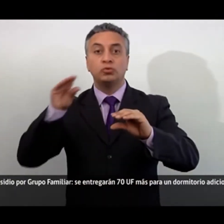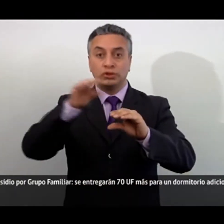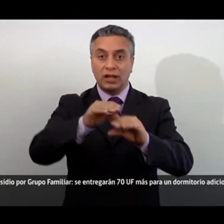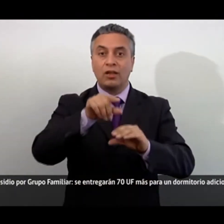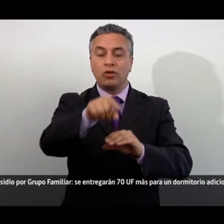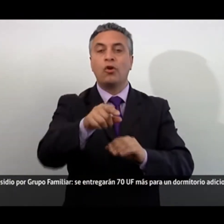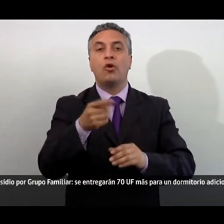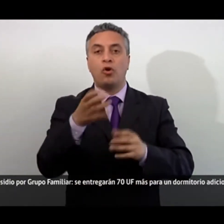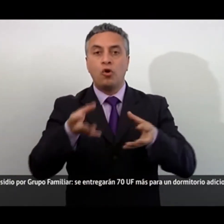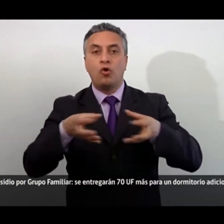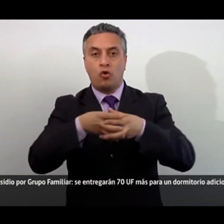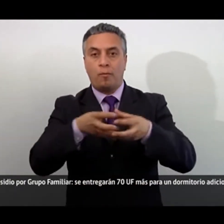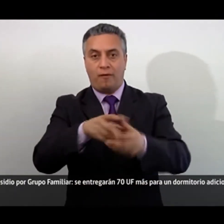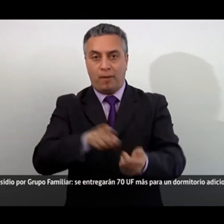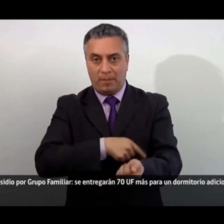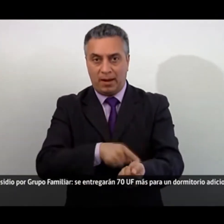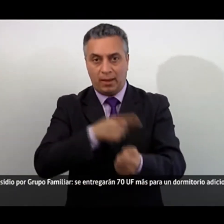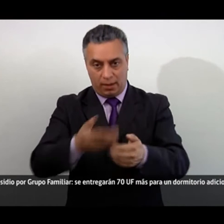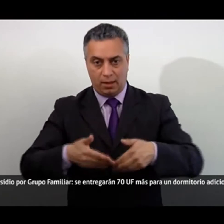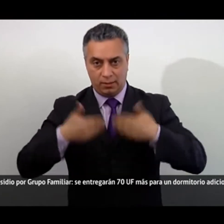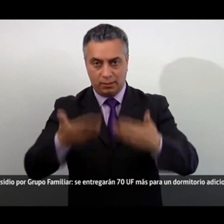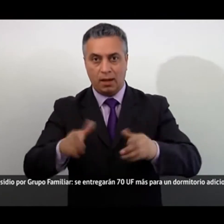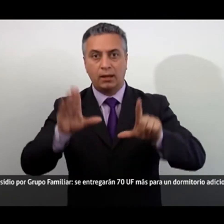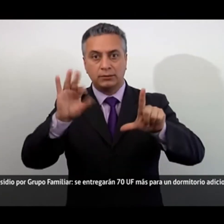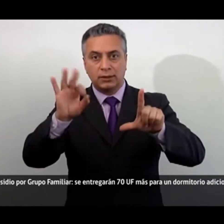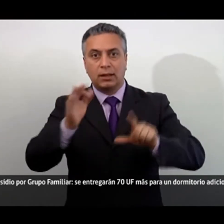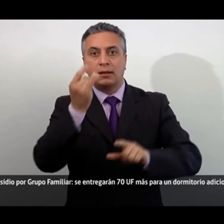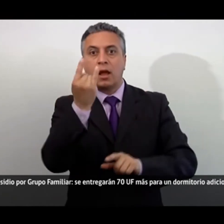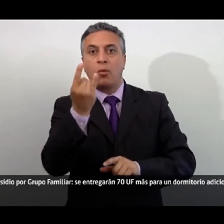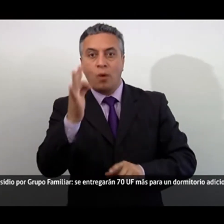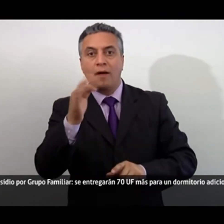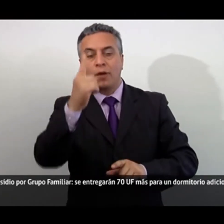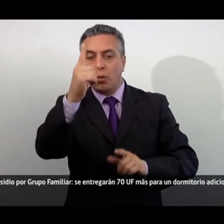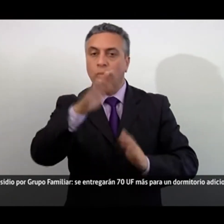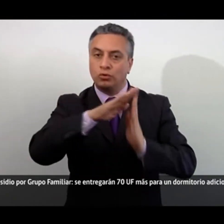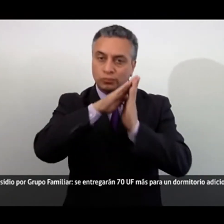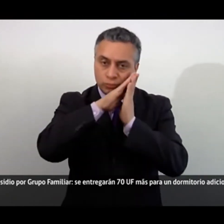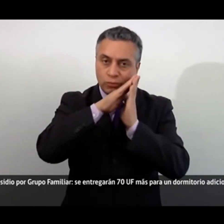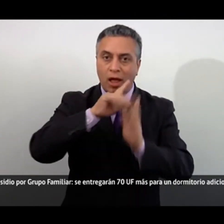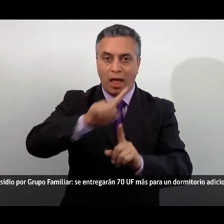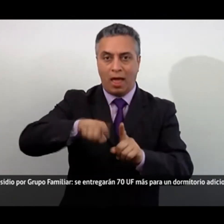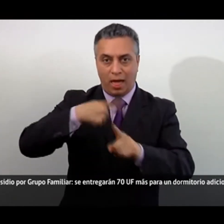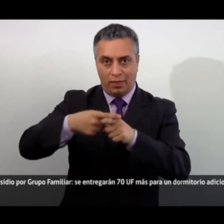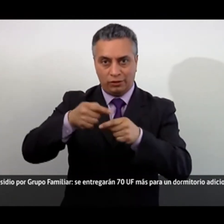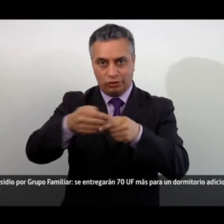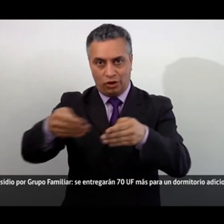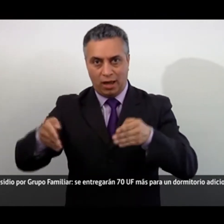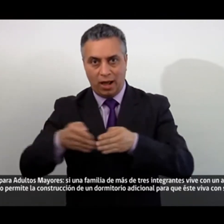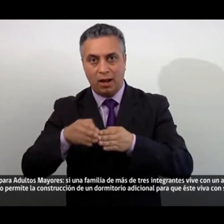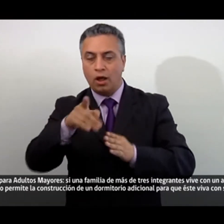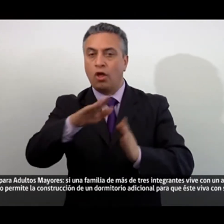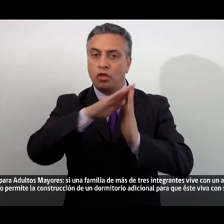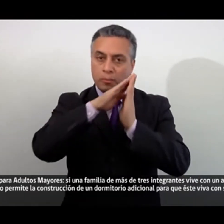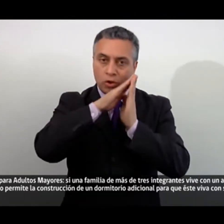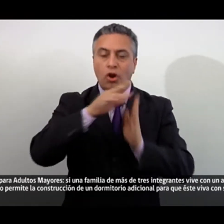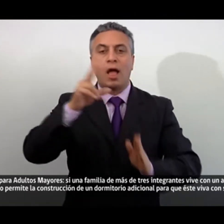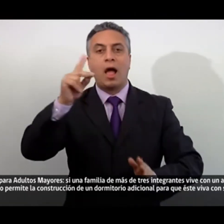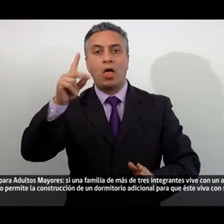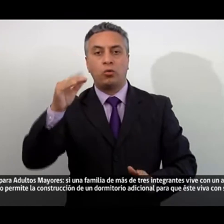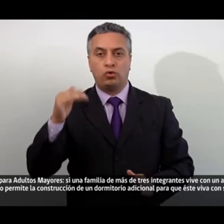por grupo familiar. Se entregarán 70 UF más para un dormitorio adicional. Dormitorio para adultos